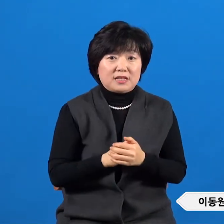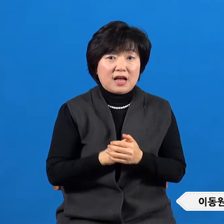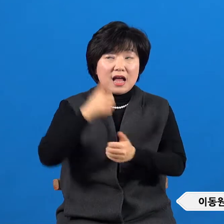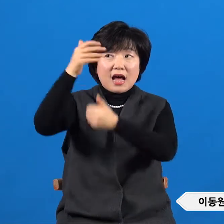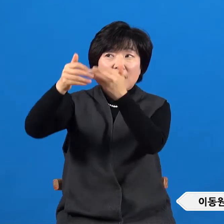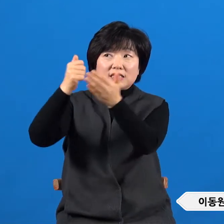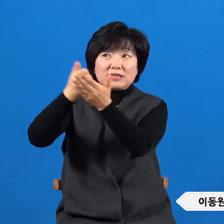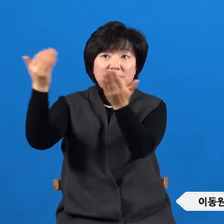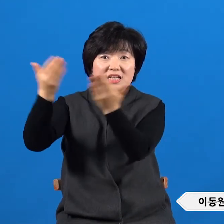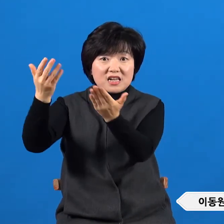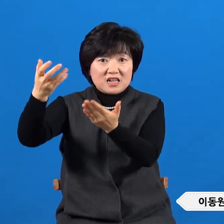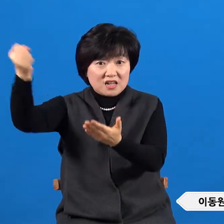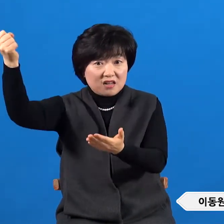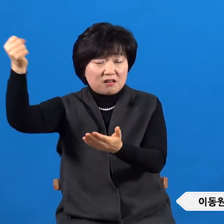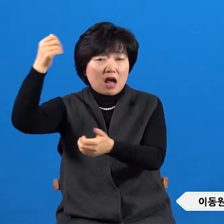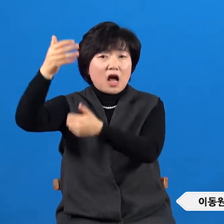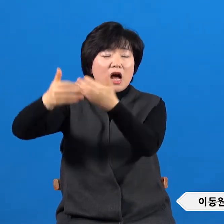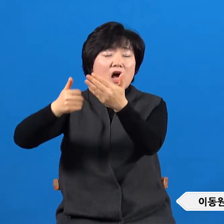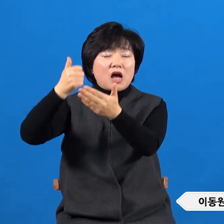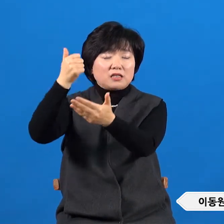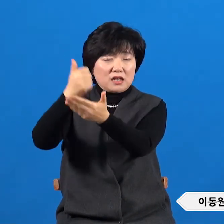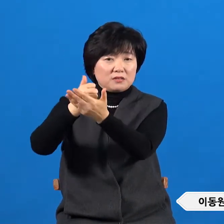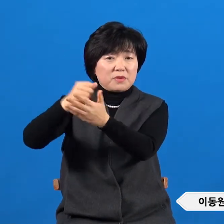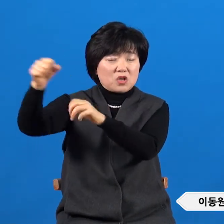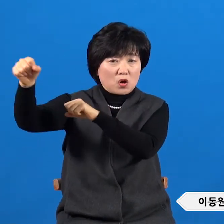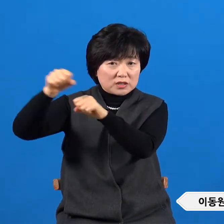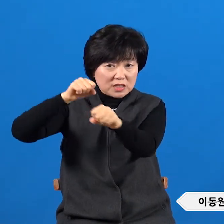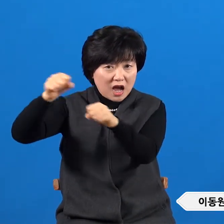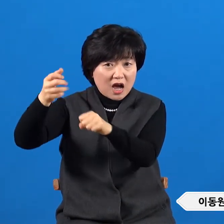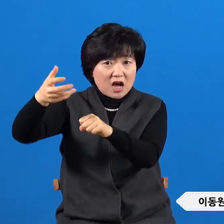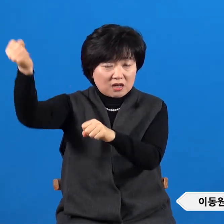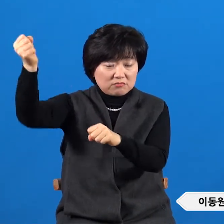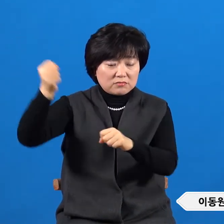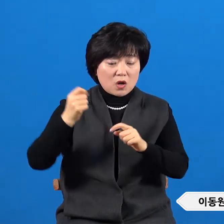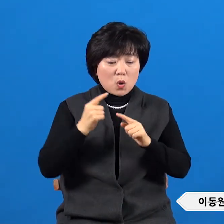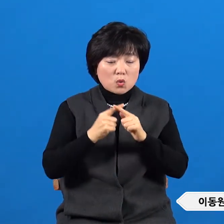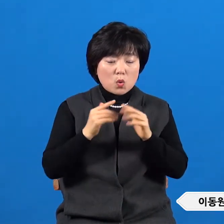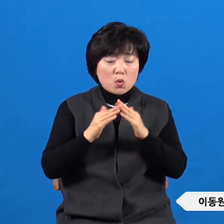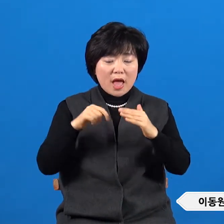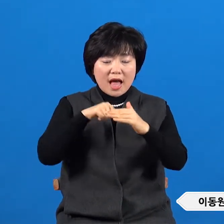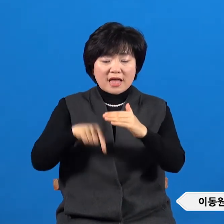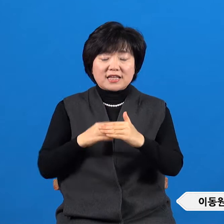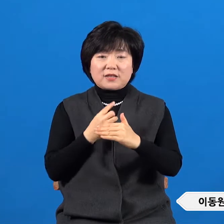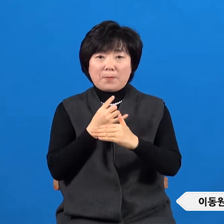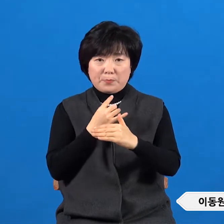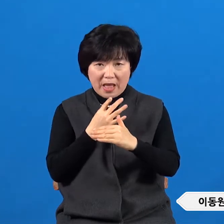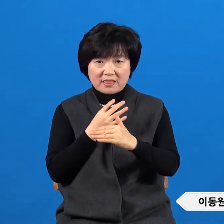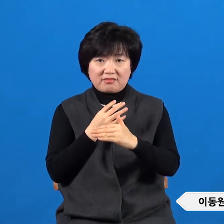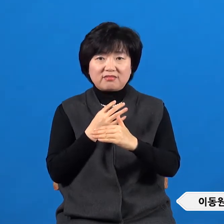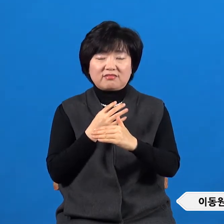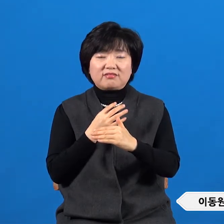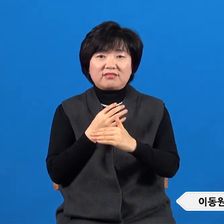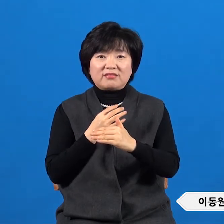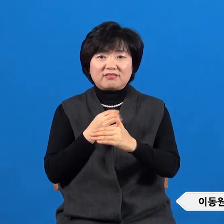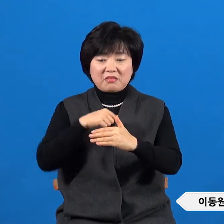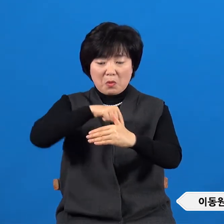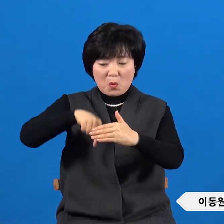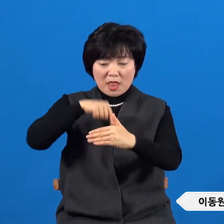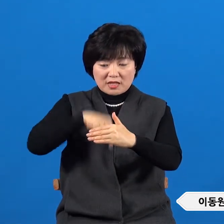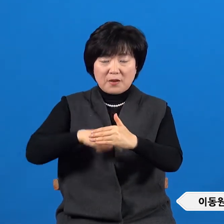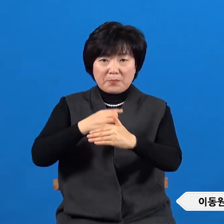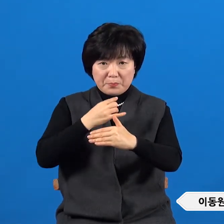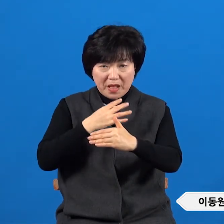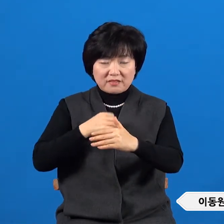역사 속에도 움직이고 있다는 것입니다. 흔히 사람들은 하나님의 일, 하나님의 역사, 그러면 그것을 교회